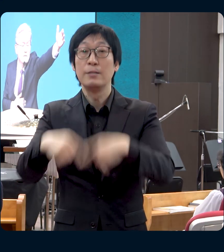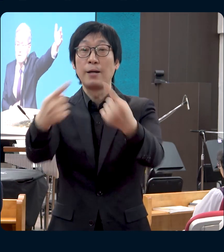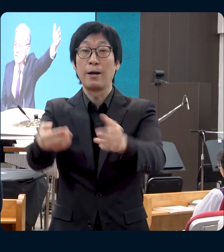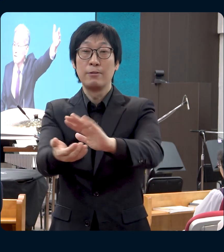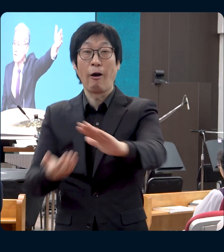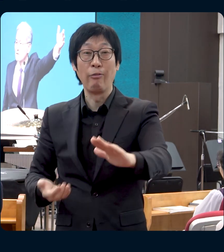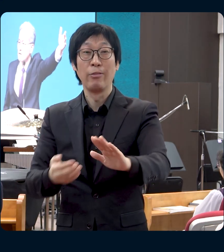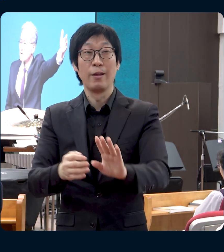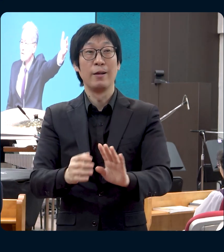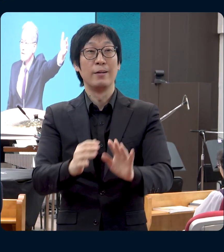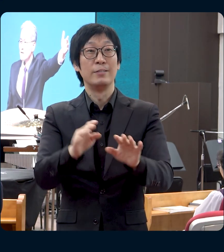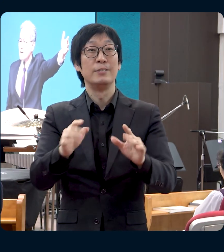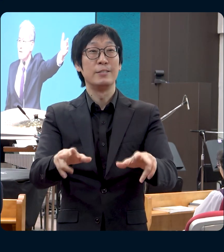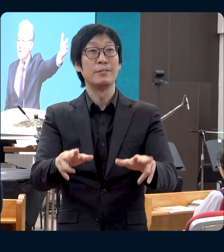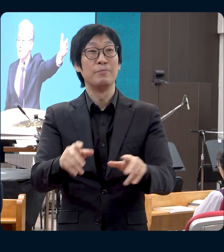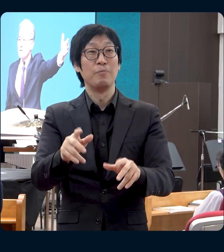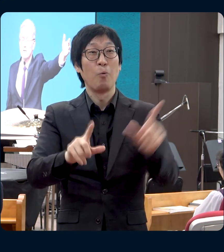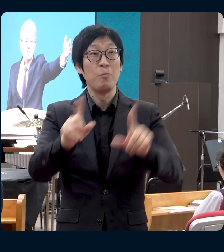있는 거예요.